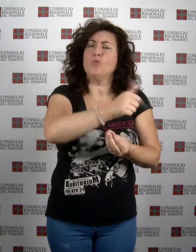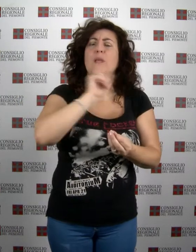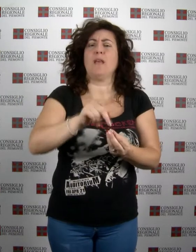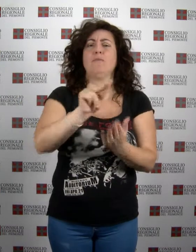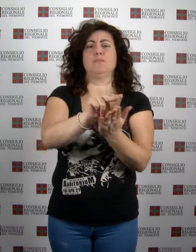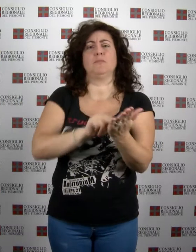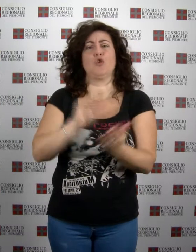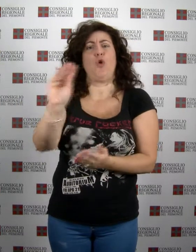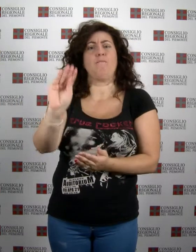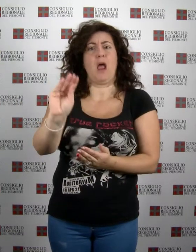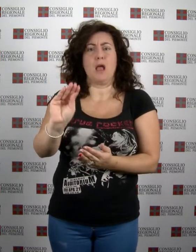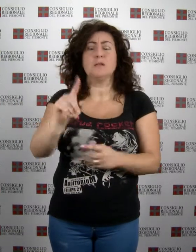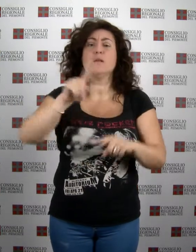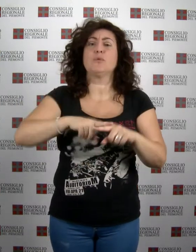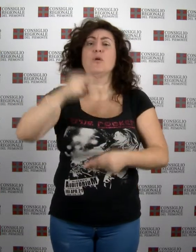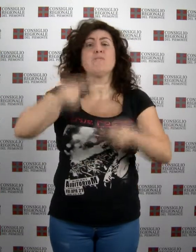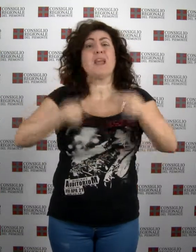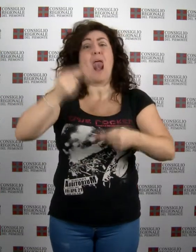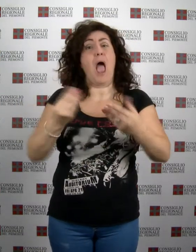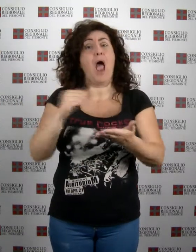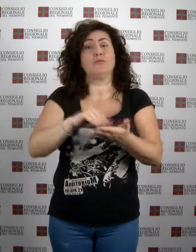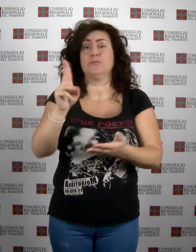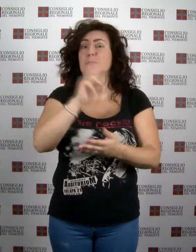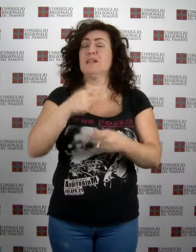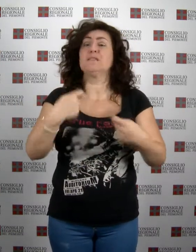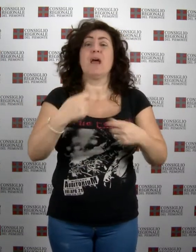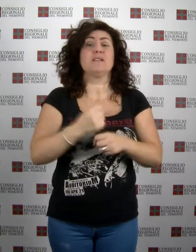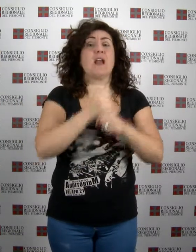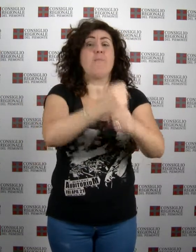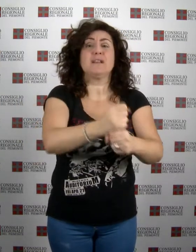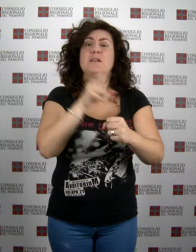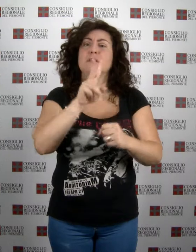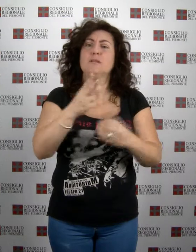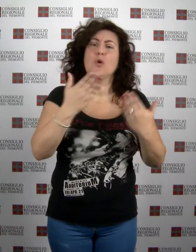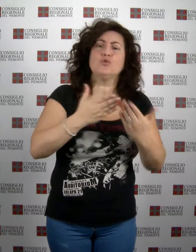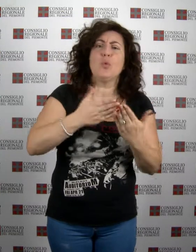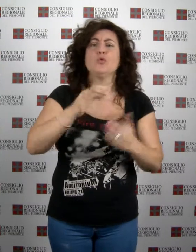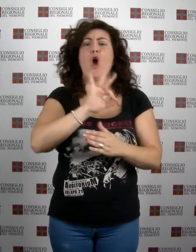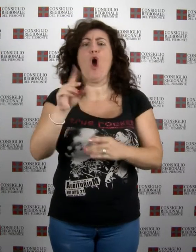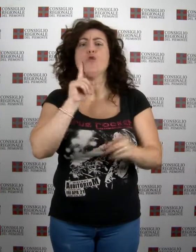bilancio del Consiglio le spese di rappresentanza dei gruppi per studi e consulenze.